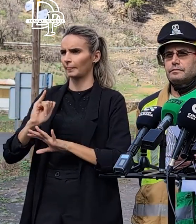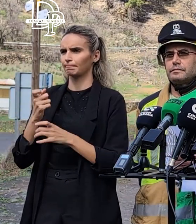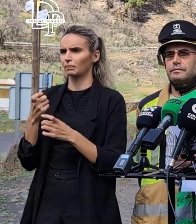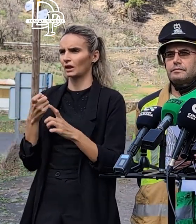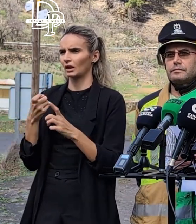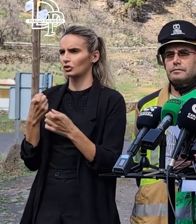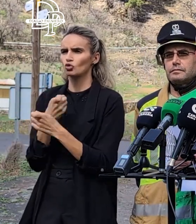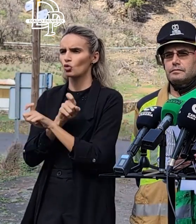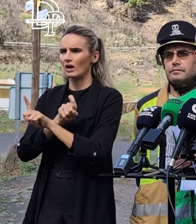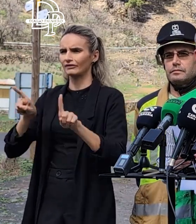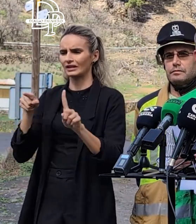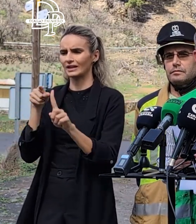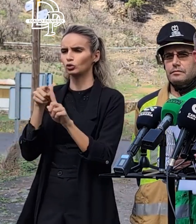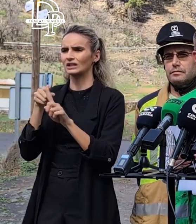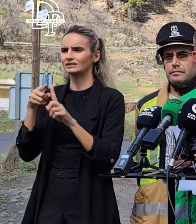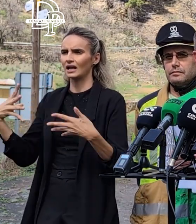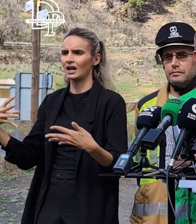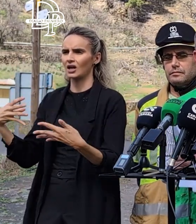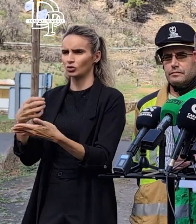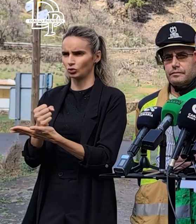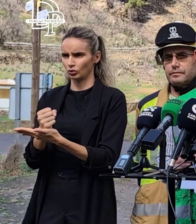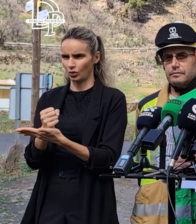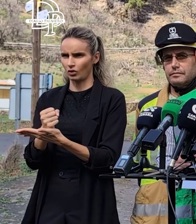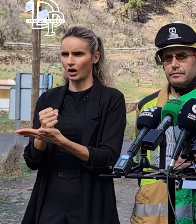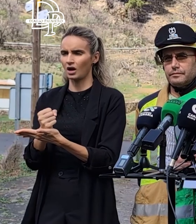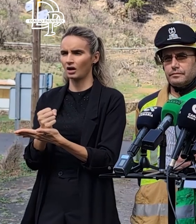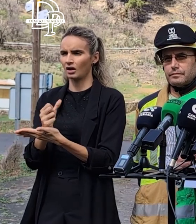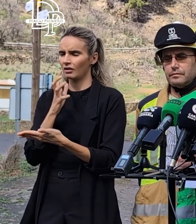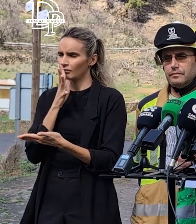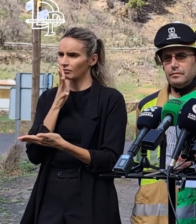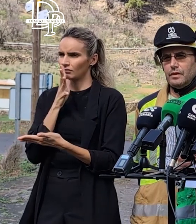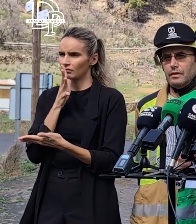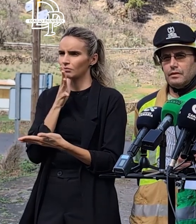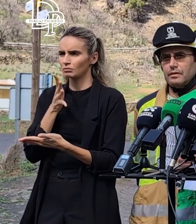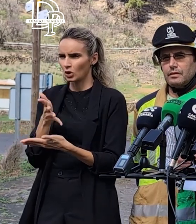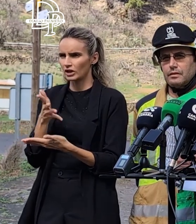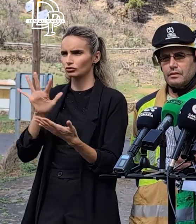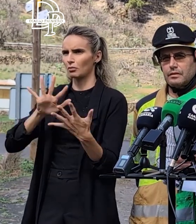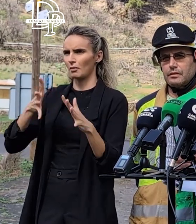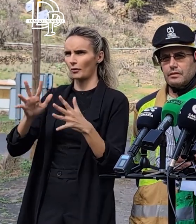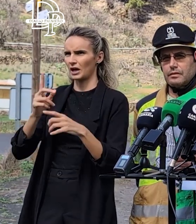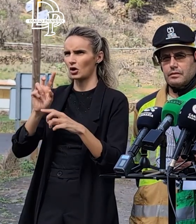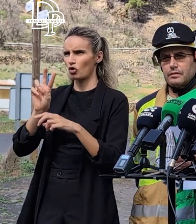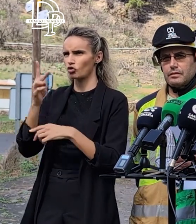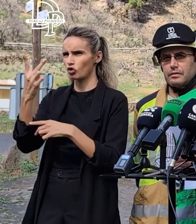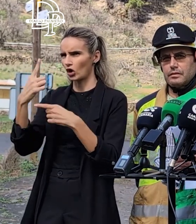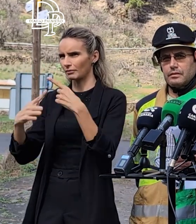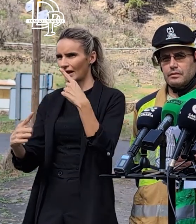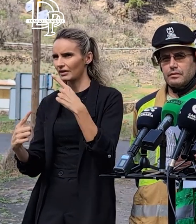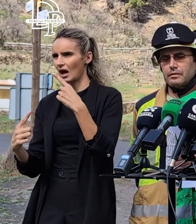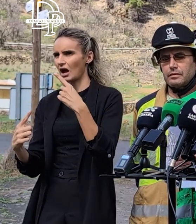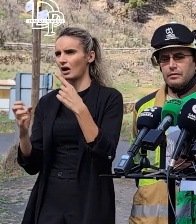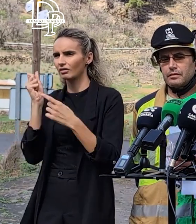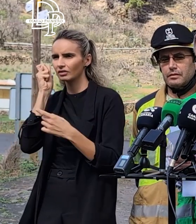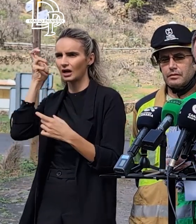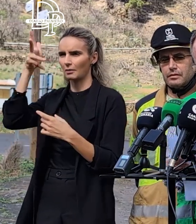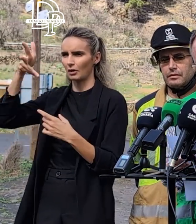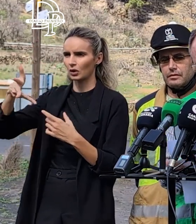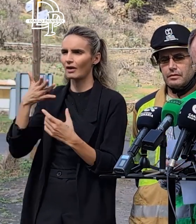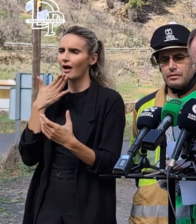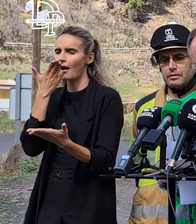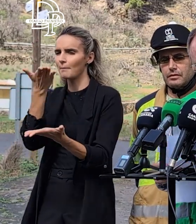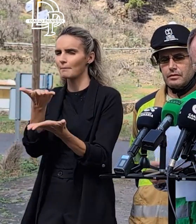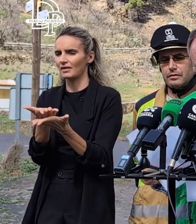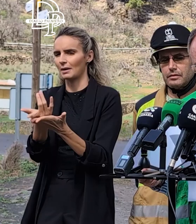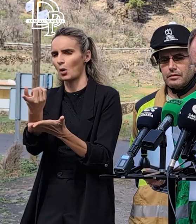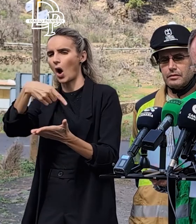No fue necesario utilizarlas todas, con lo que aproximadamente a las 2:30 de la mañana pues le pedíamos a algunos de ellos que